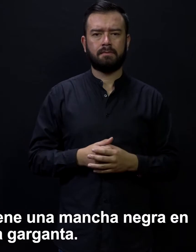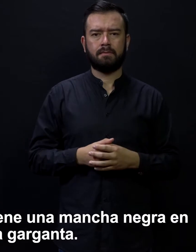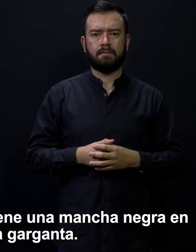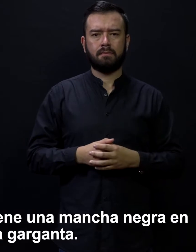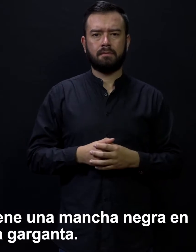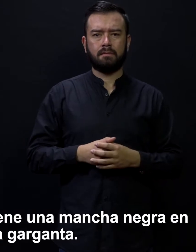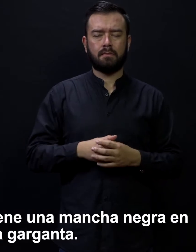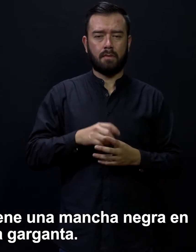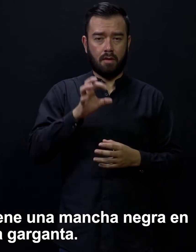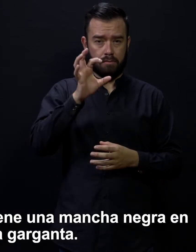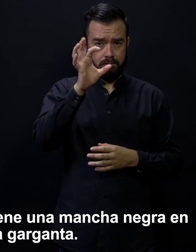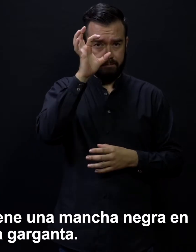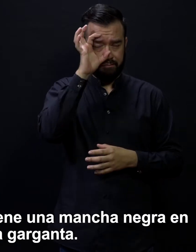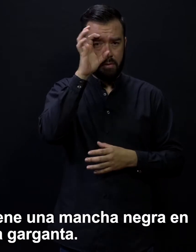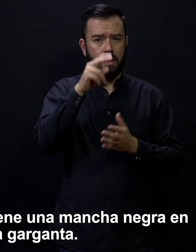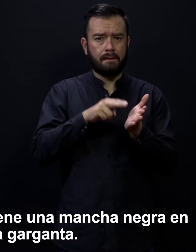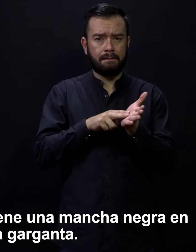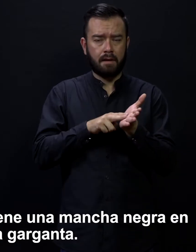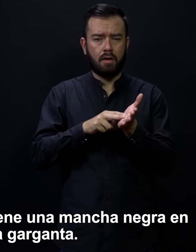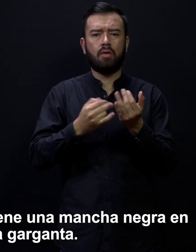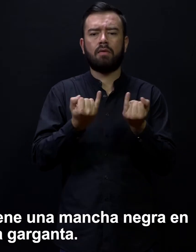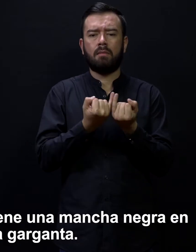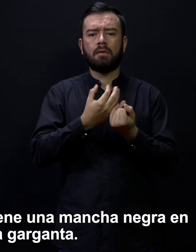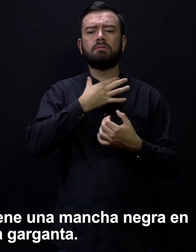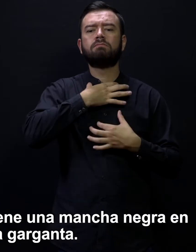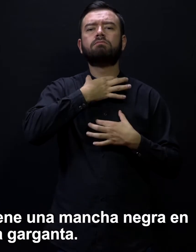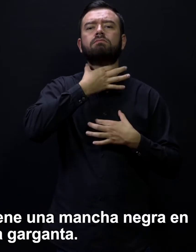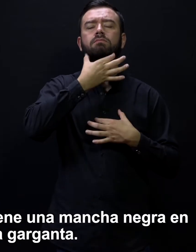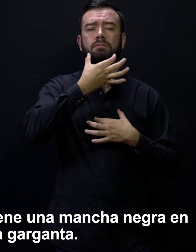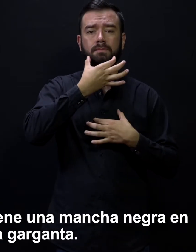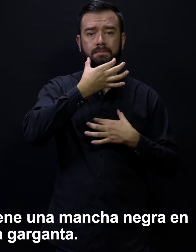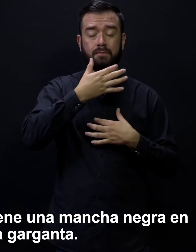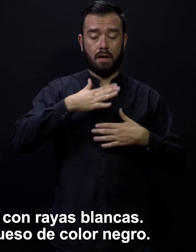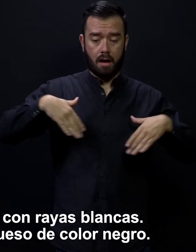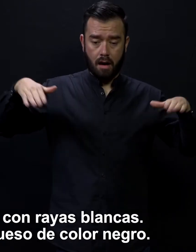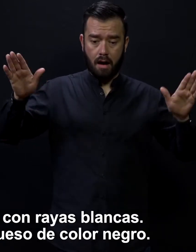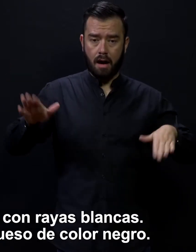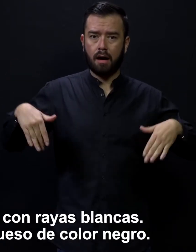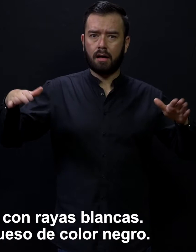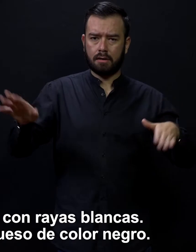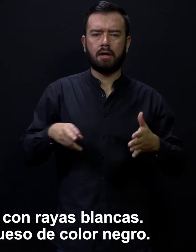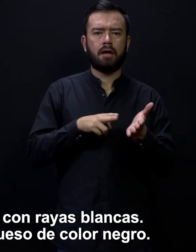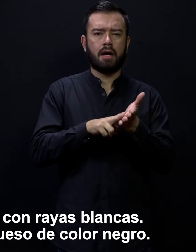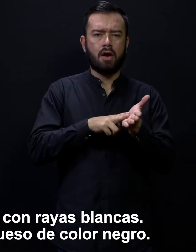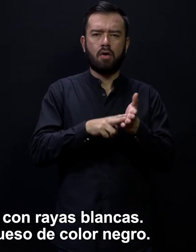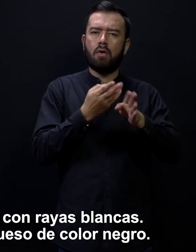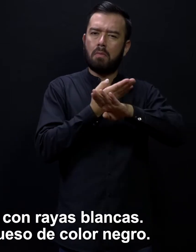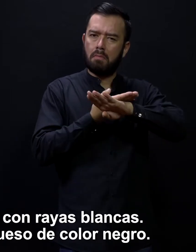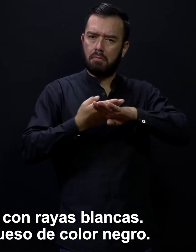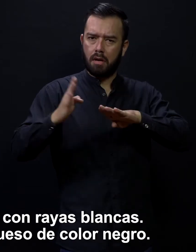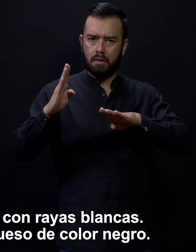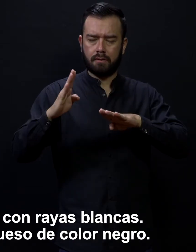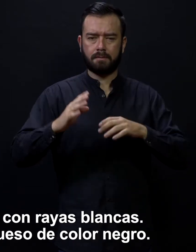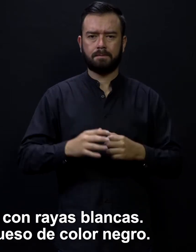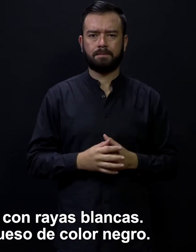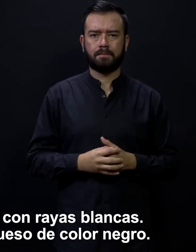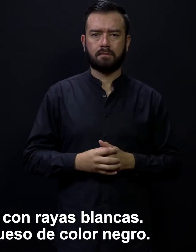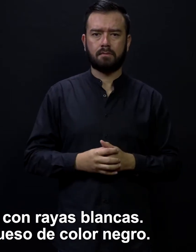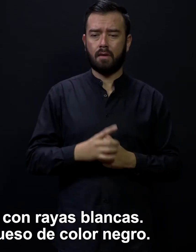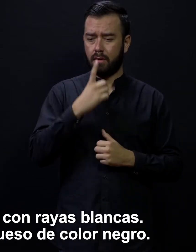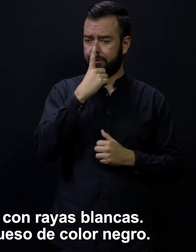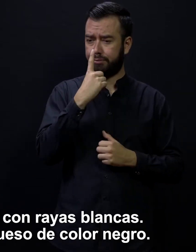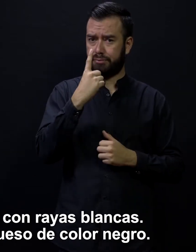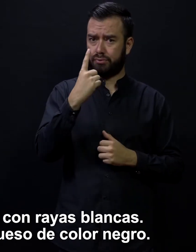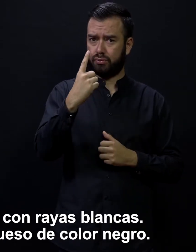cabeza. Tiene una mancha negra en los ojos y la garganta. Sus alas son negras con rayas